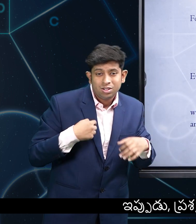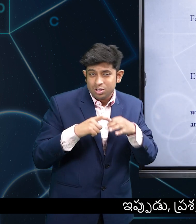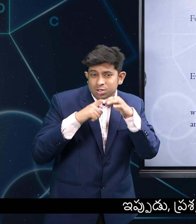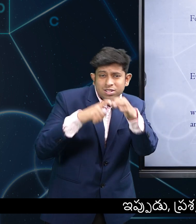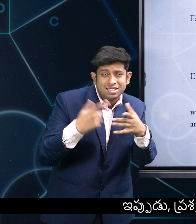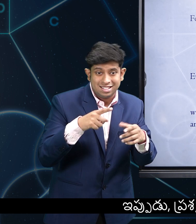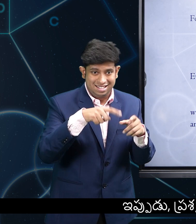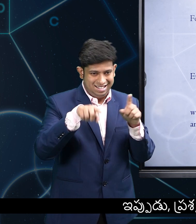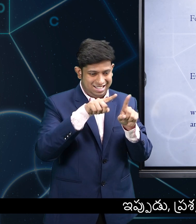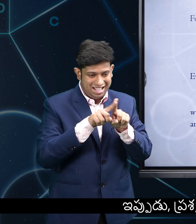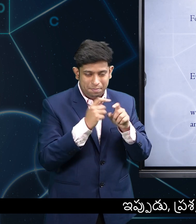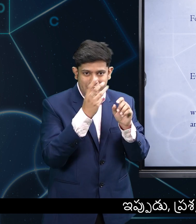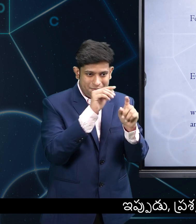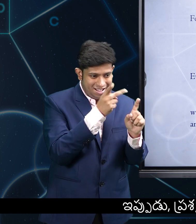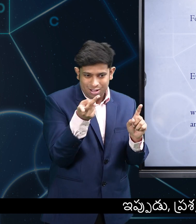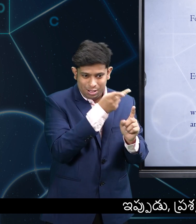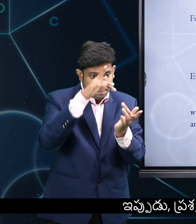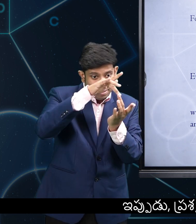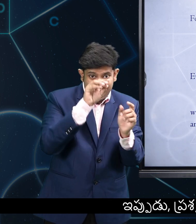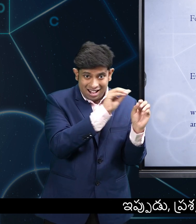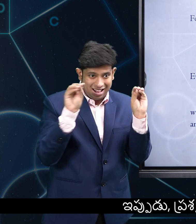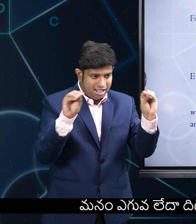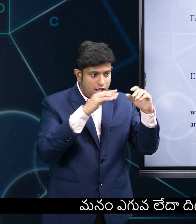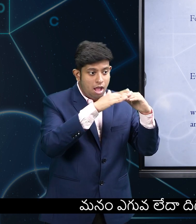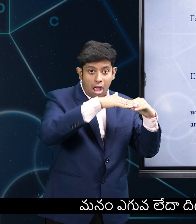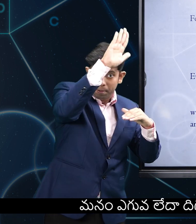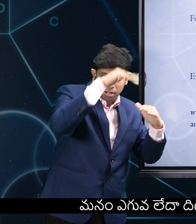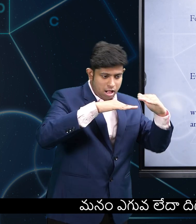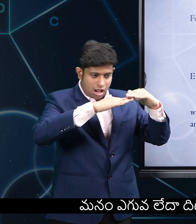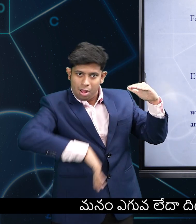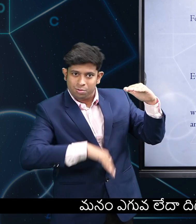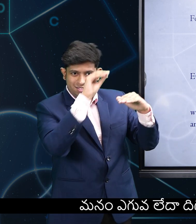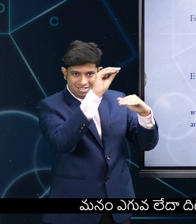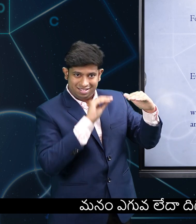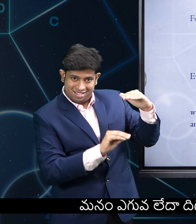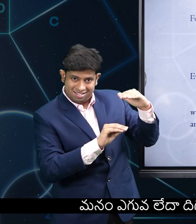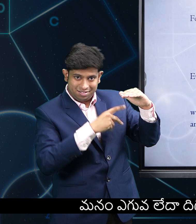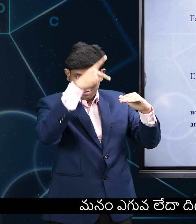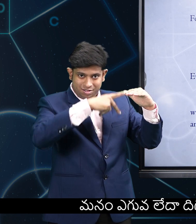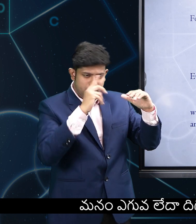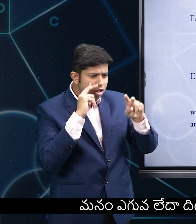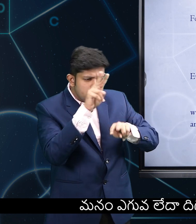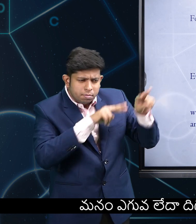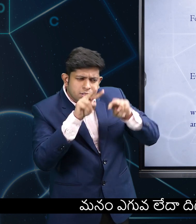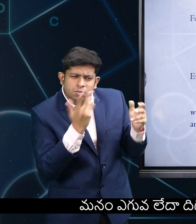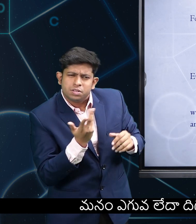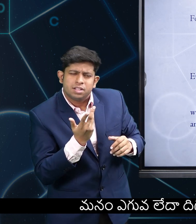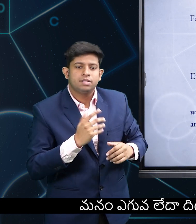ఇప్పుడు ప్రశ్న ఏమిటంటే, తరగతి విరామంలో మనం ఎగువ లేదా దిగువ పరిమితిని